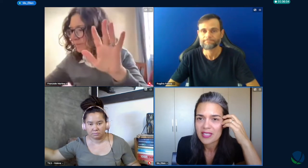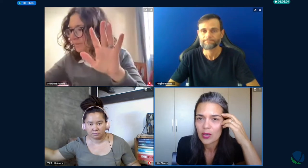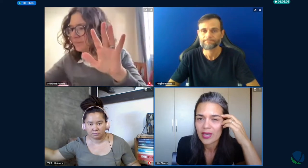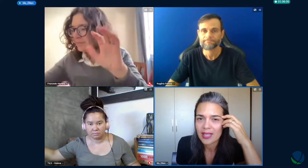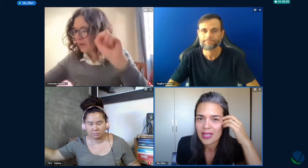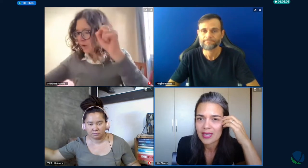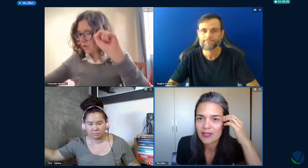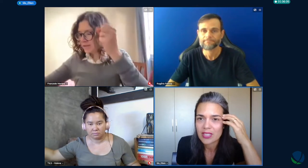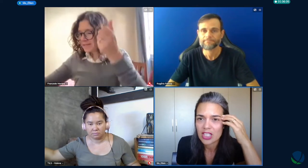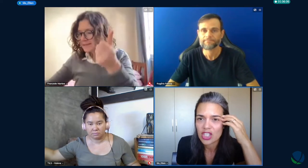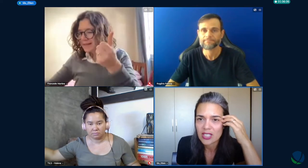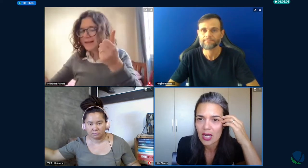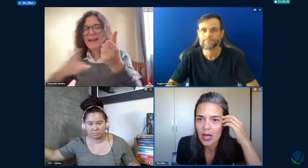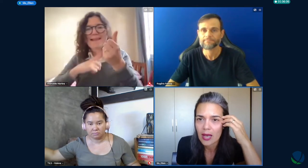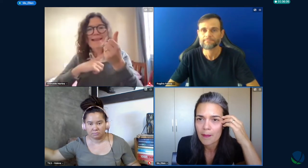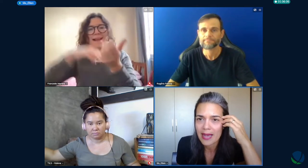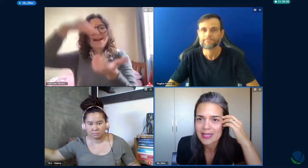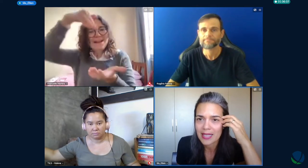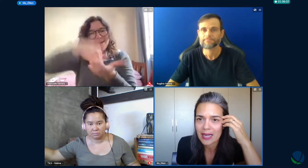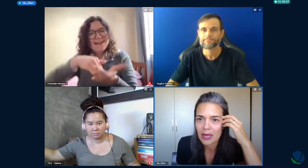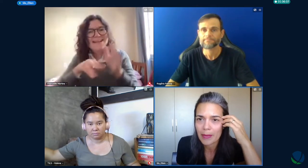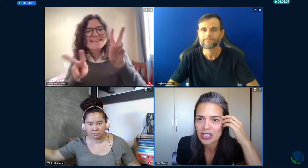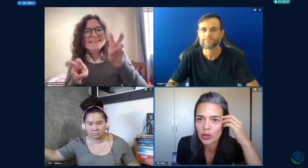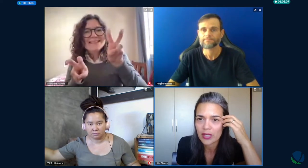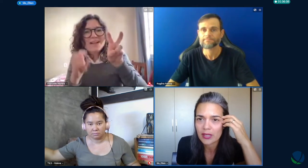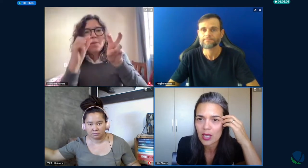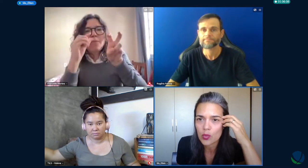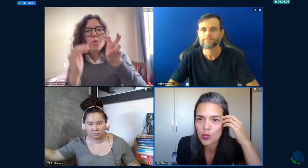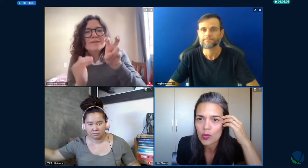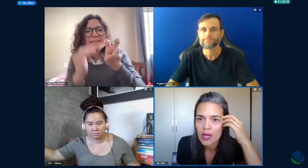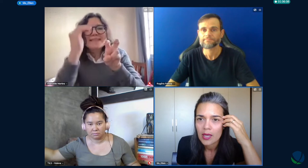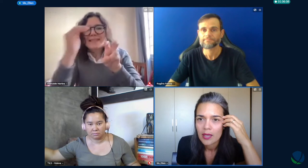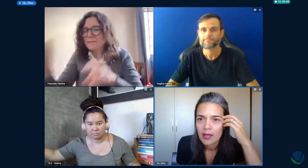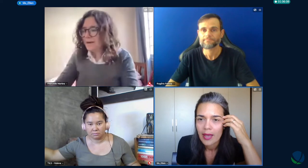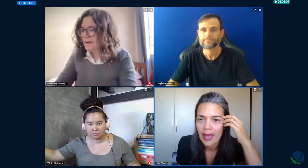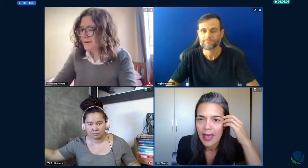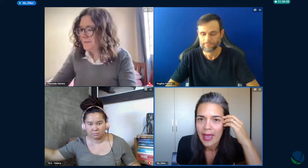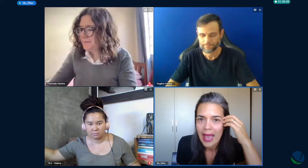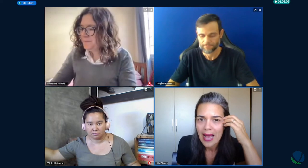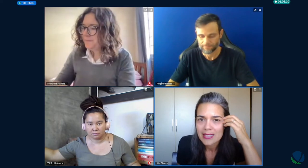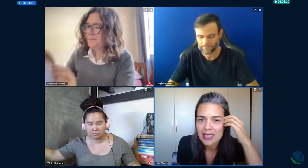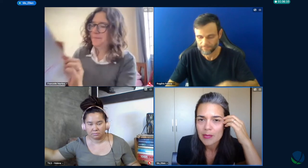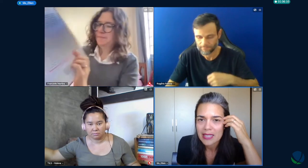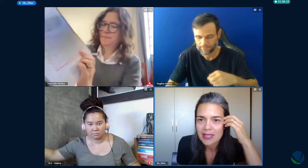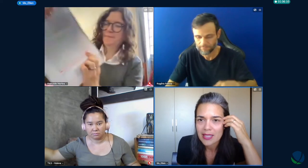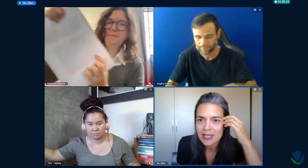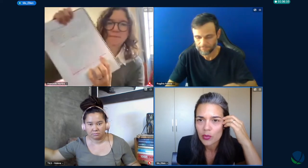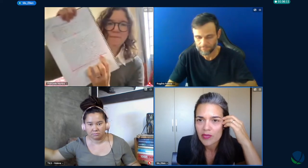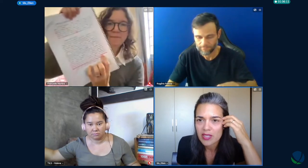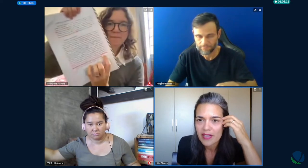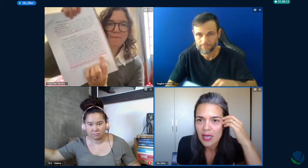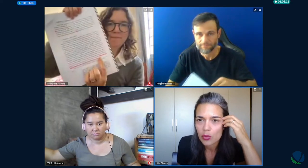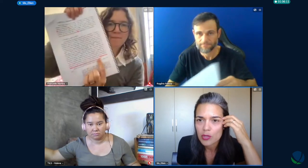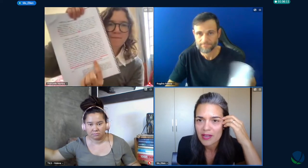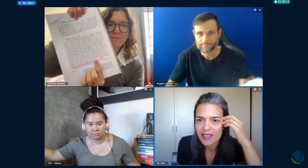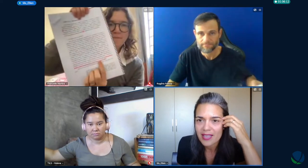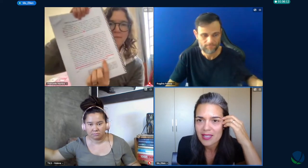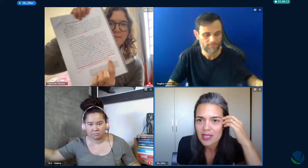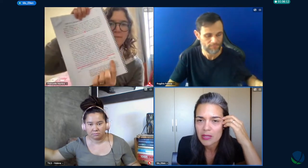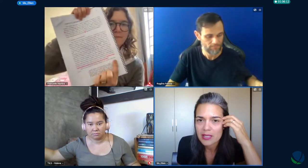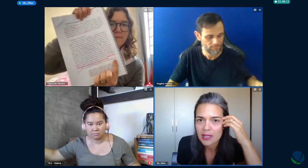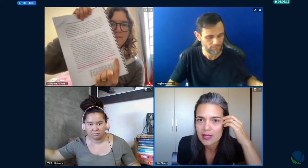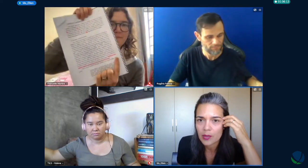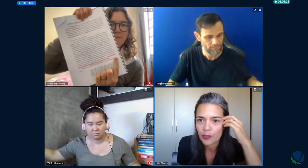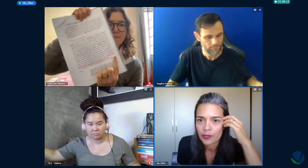Só tem uma frase que eu queria que você deixasse ela mais clara na página 81, acima da citação que você fez. É a última